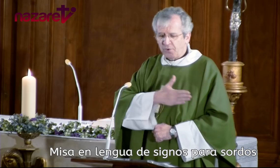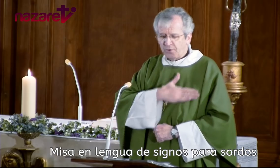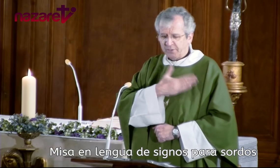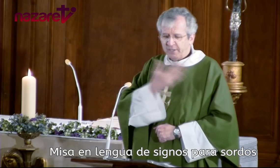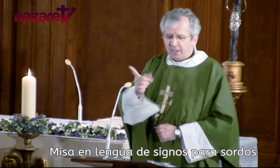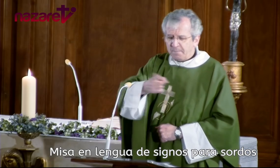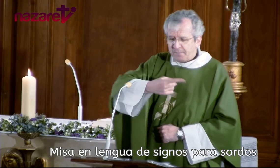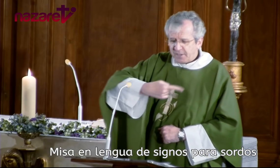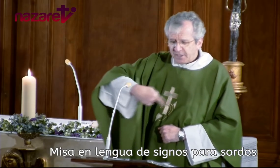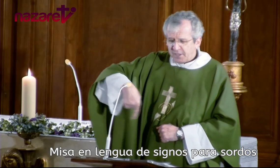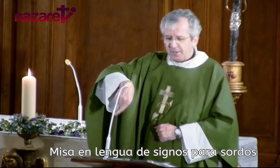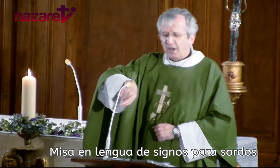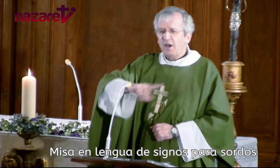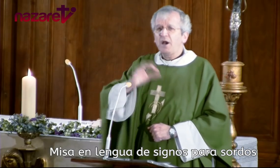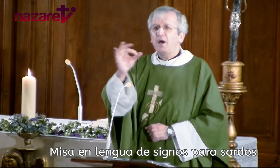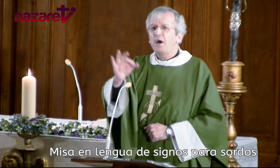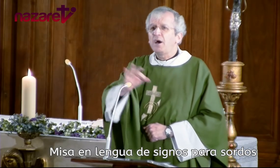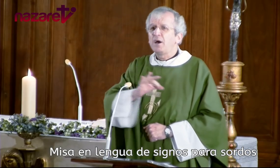Señor, ten piedad,